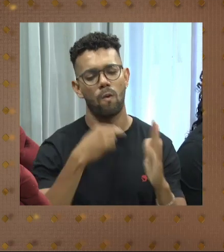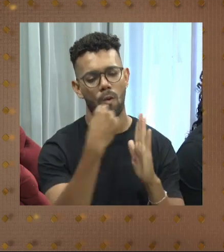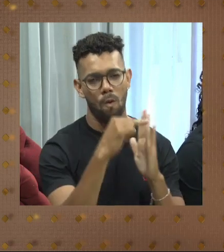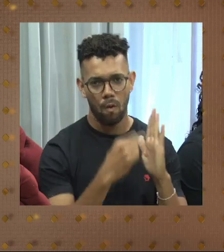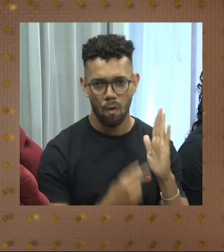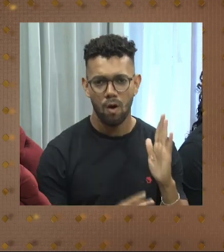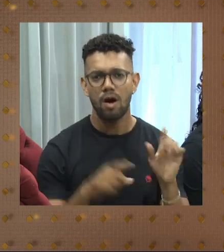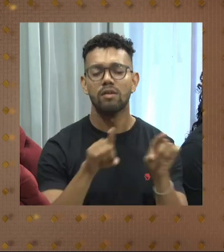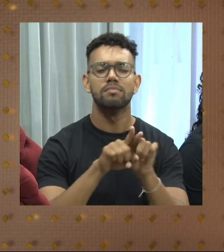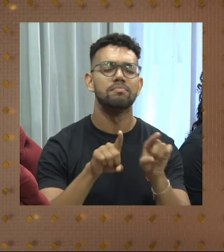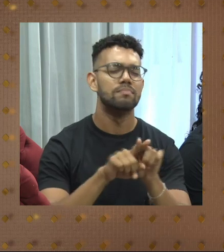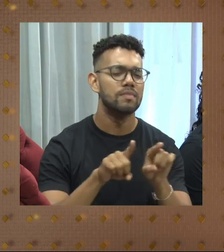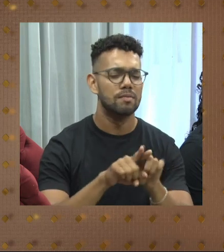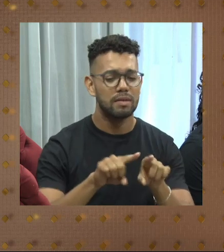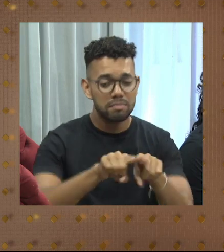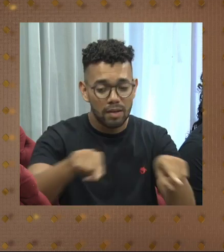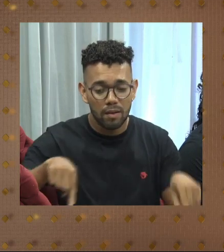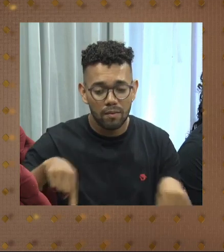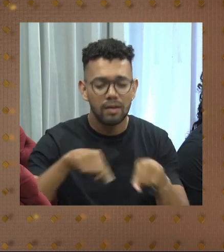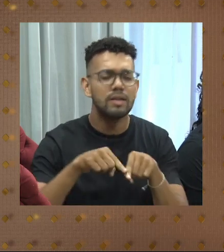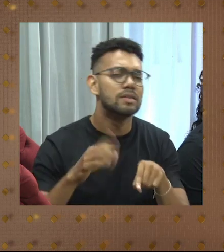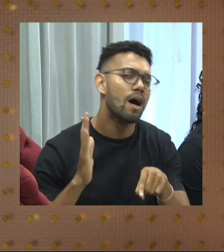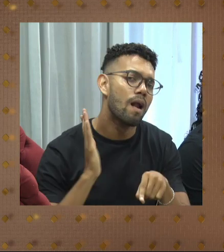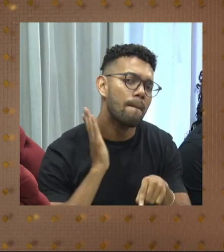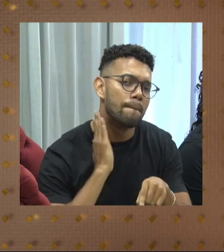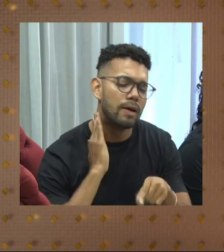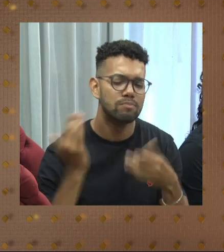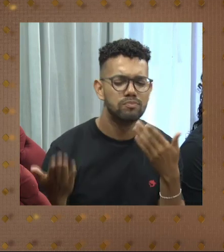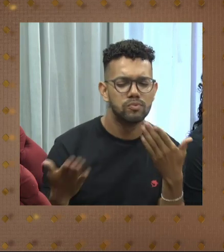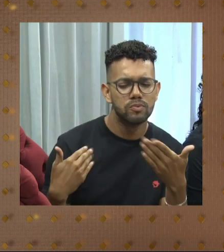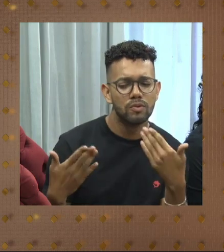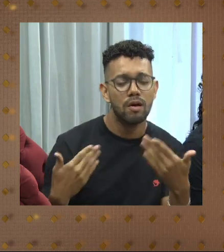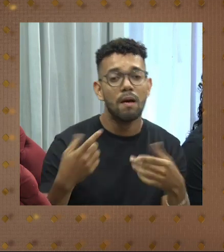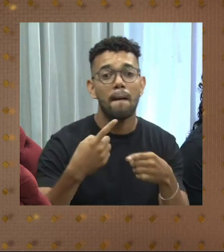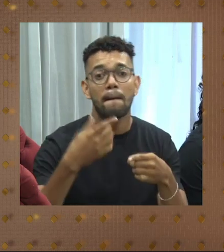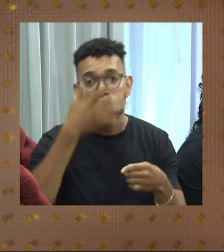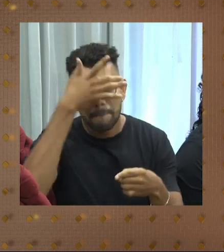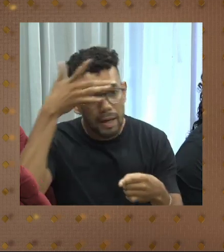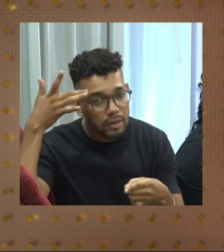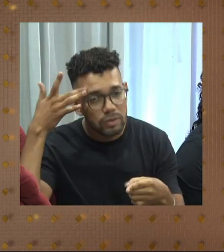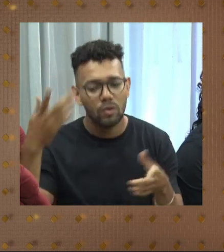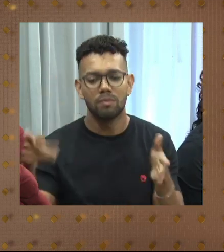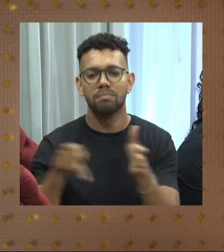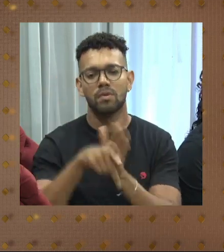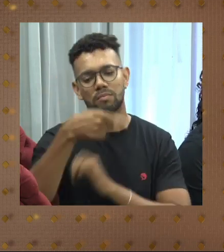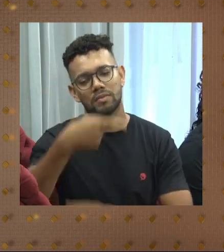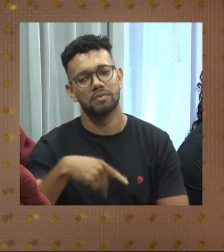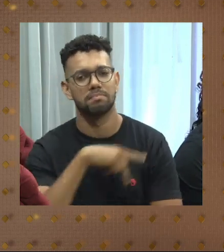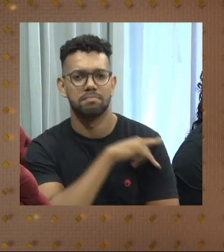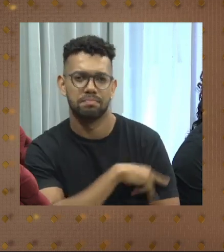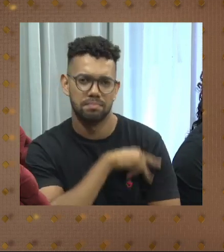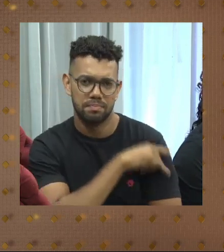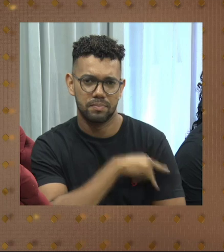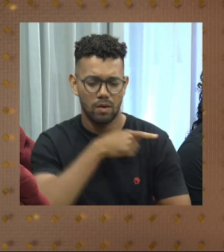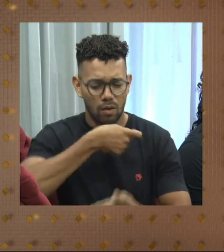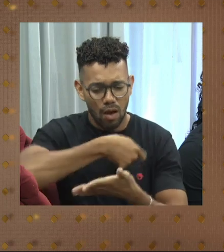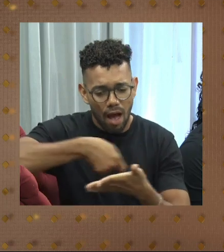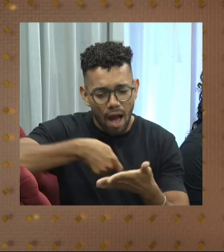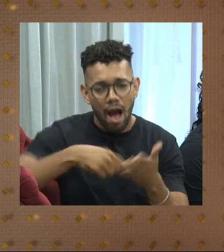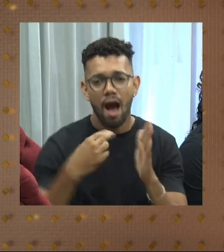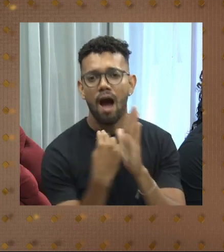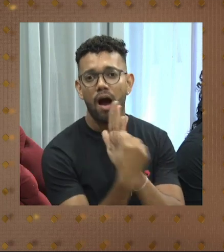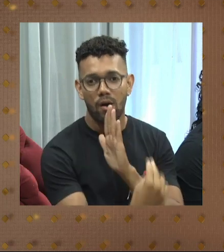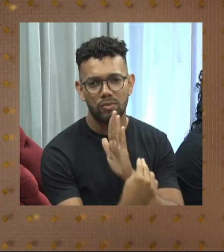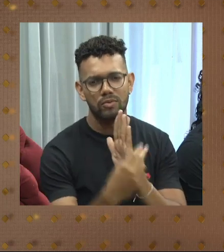do Bate-Papo Literário, que é um espaço exclusivo para o lançamento dos escritores piauienses. Olha que beleza. A cada 30 minutos, Mariano tem